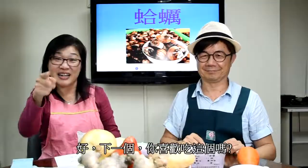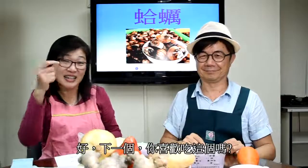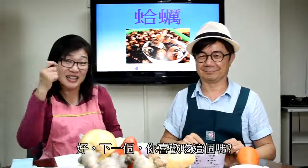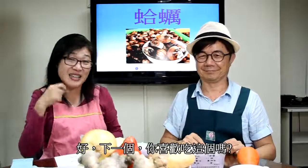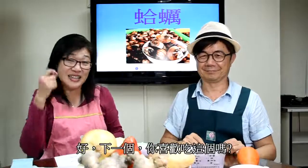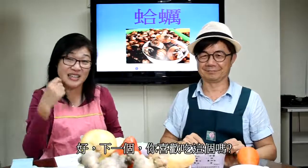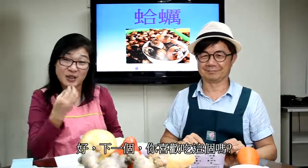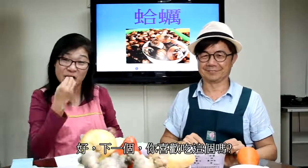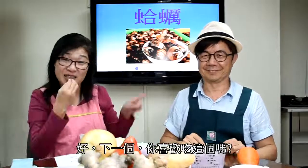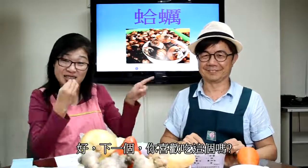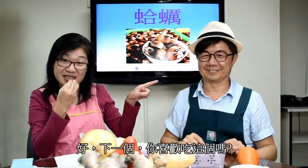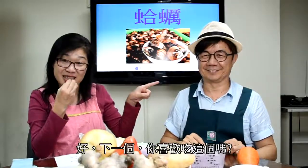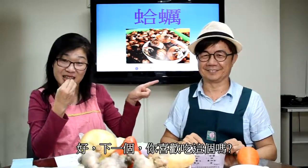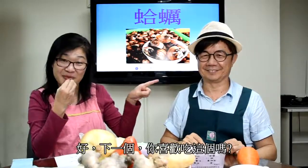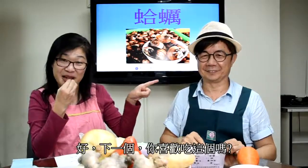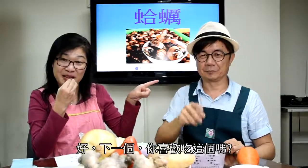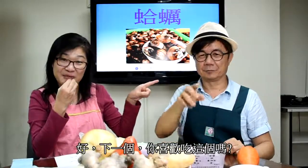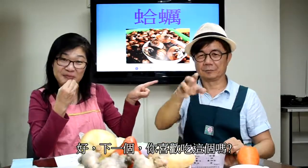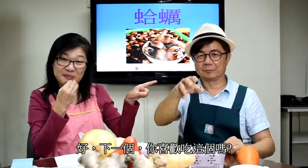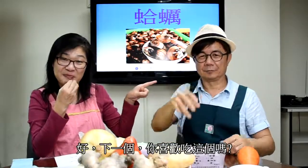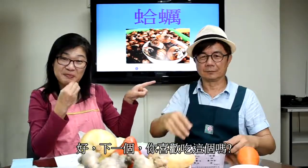你喜欢吃这个吗？